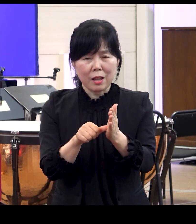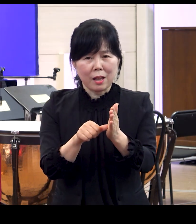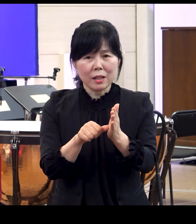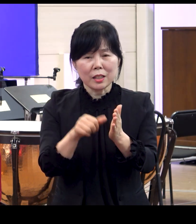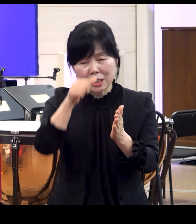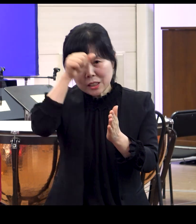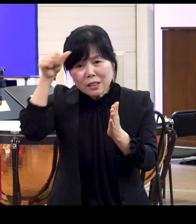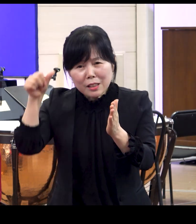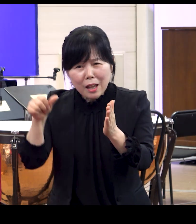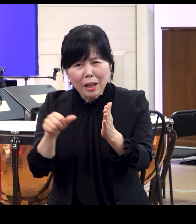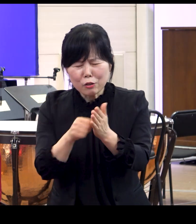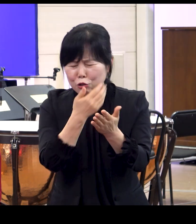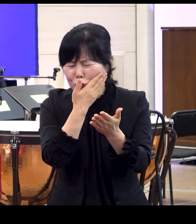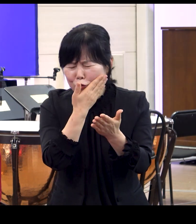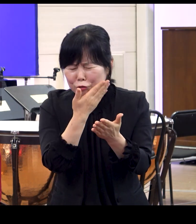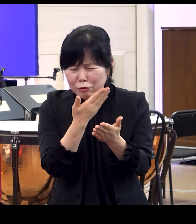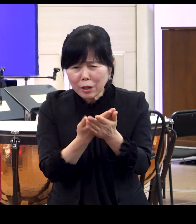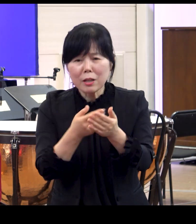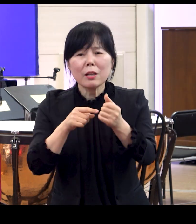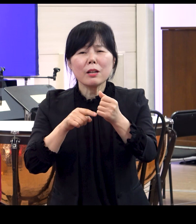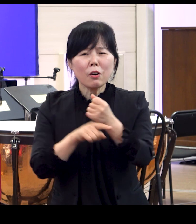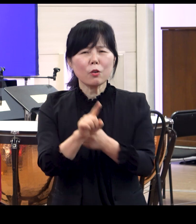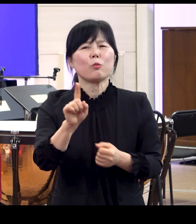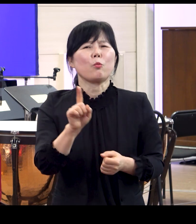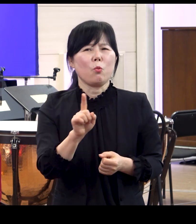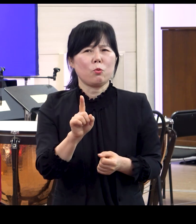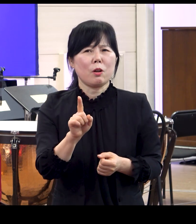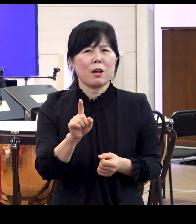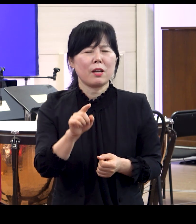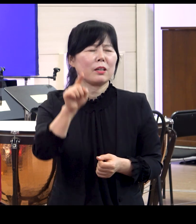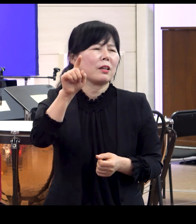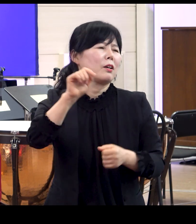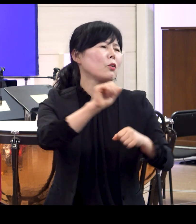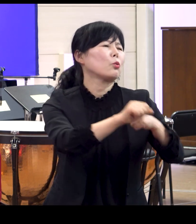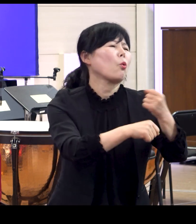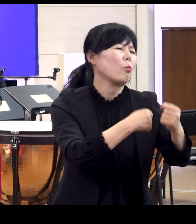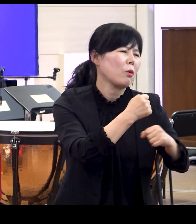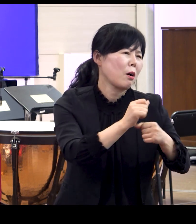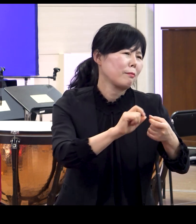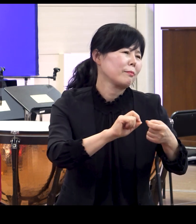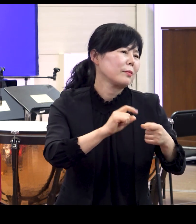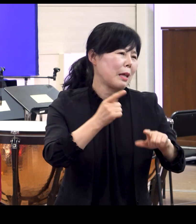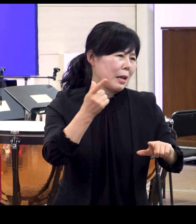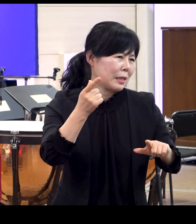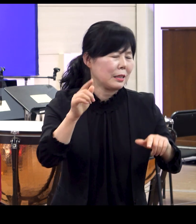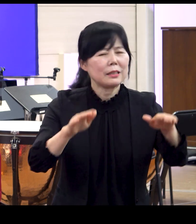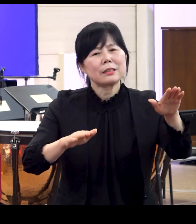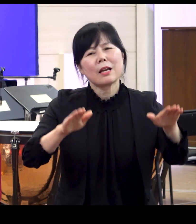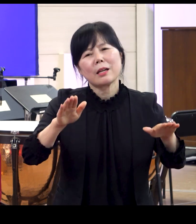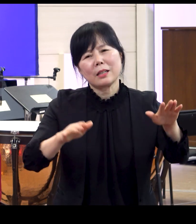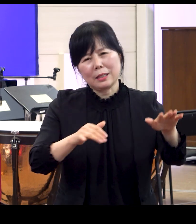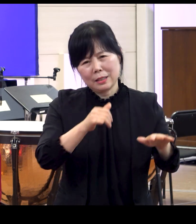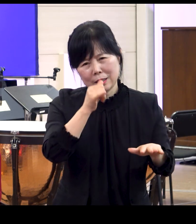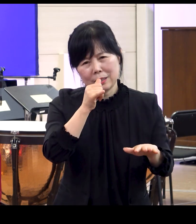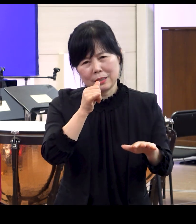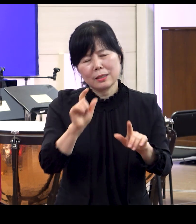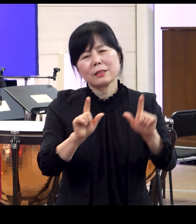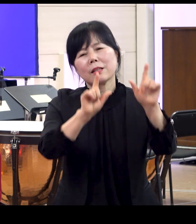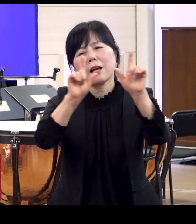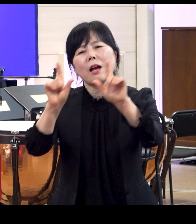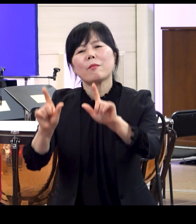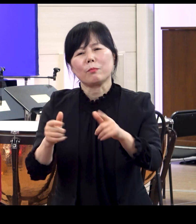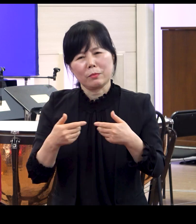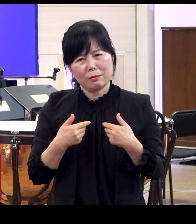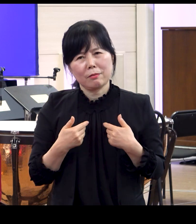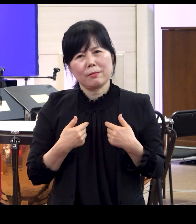기본적인 인생 메시지, 가장 중요한 메시지가 바로 뭐냐? 이거예요. 인간은 동물과는